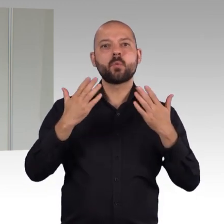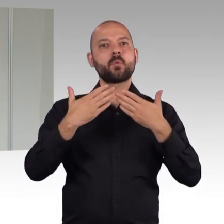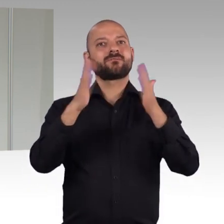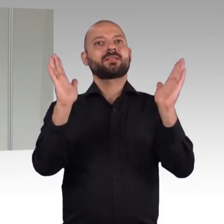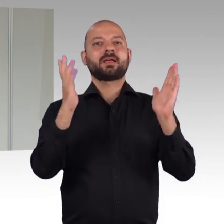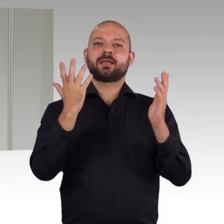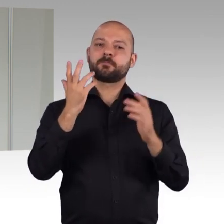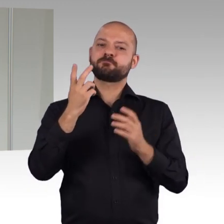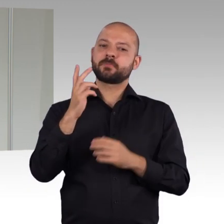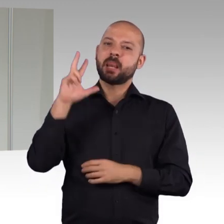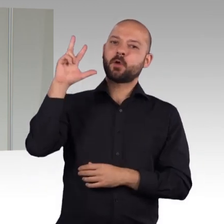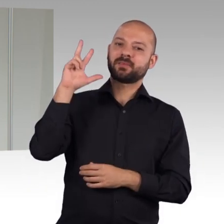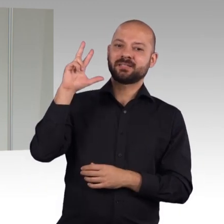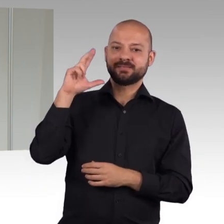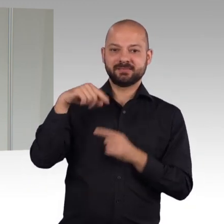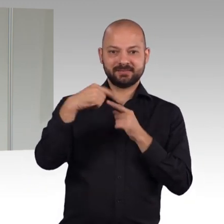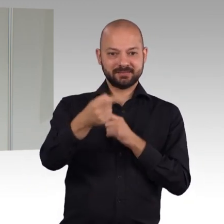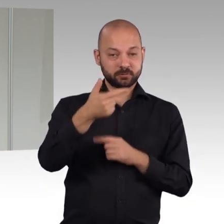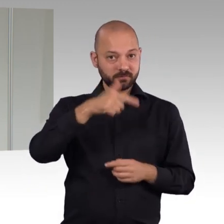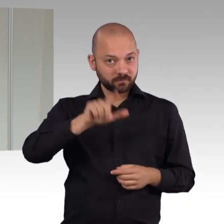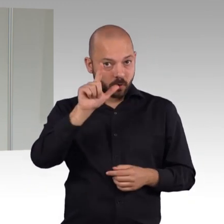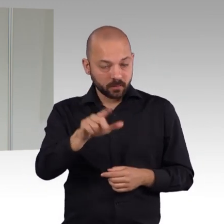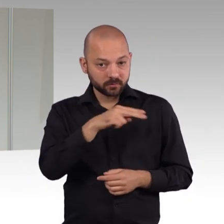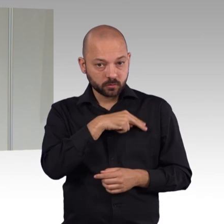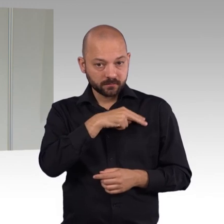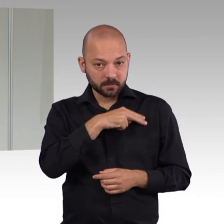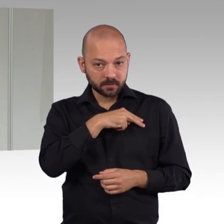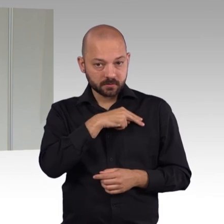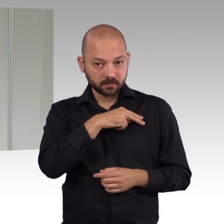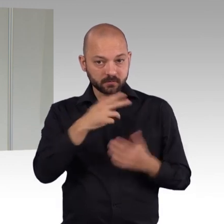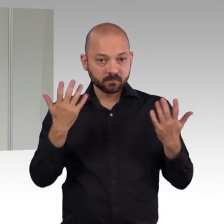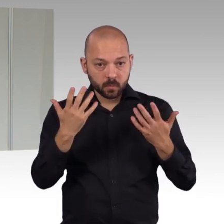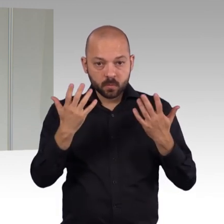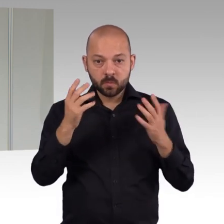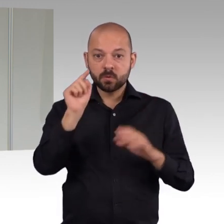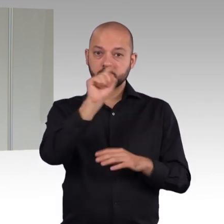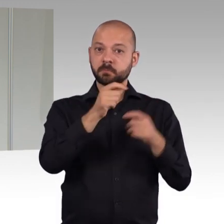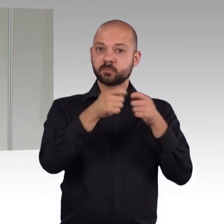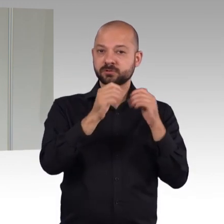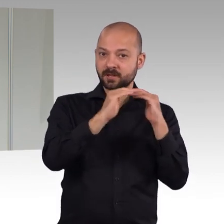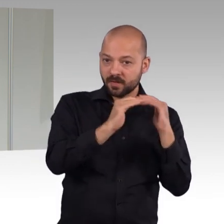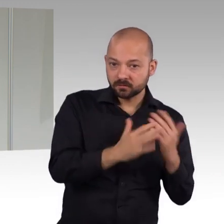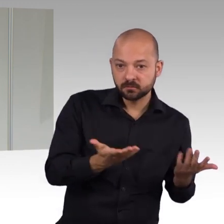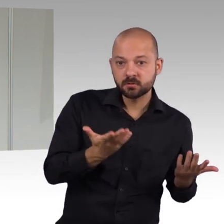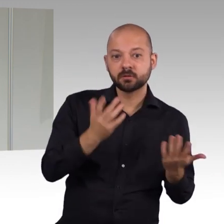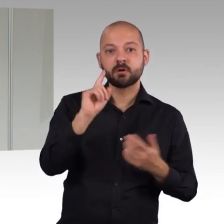die besteht vor allem aus Moderieren und Aussitzen. Noch vorige